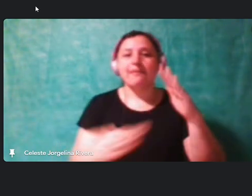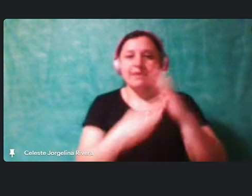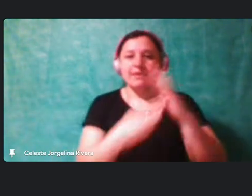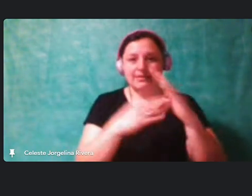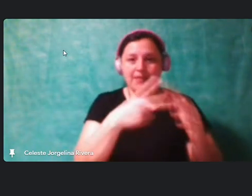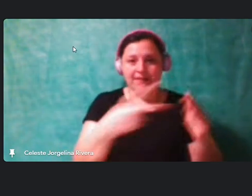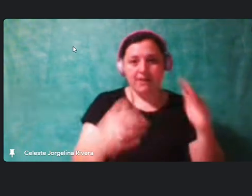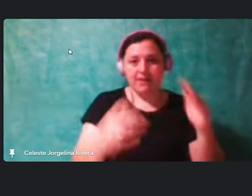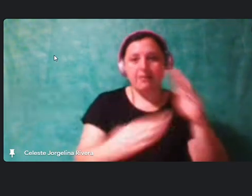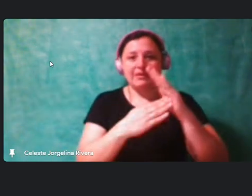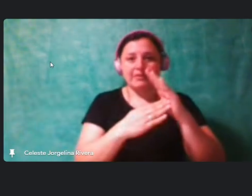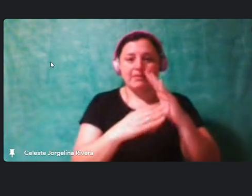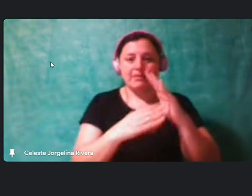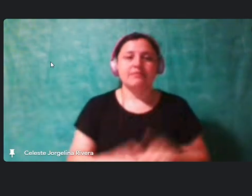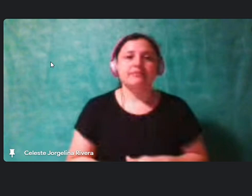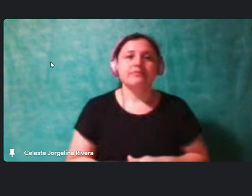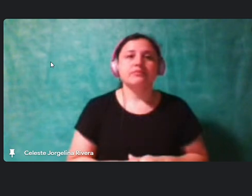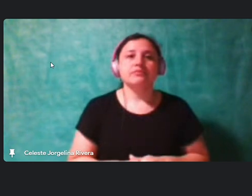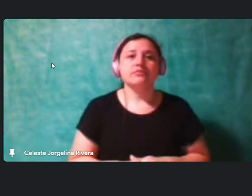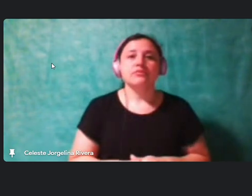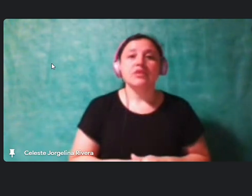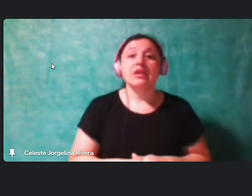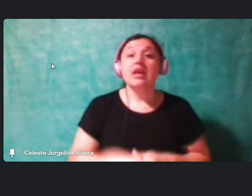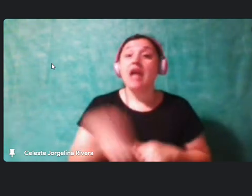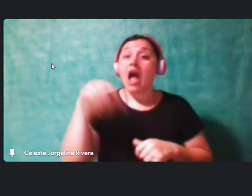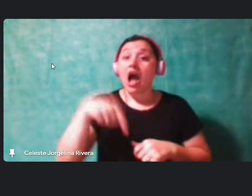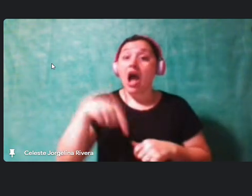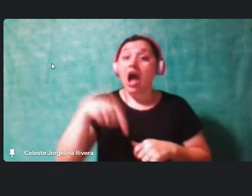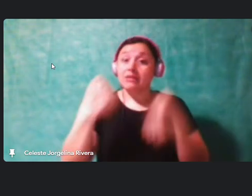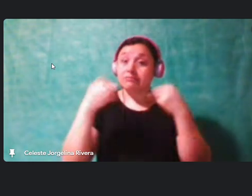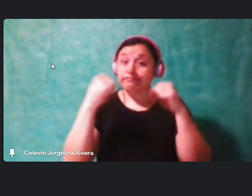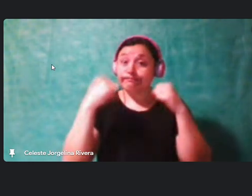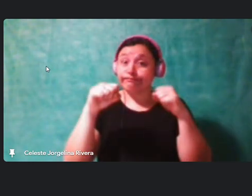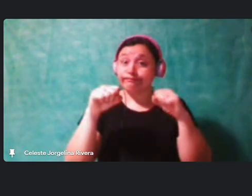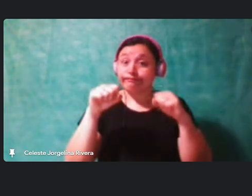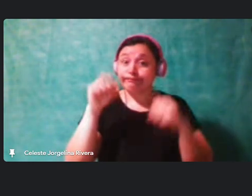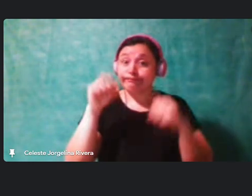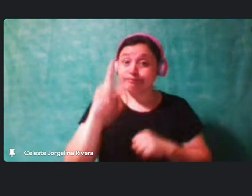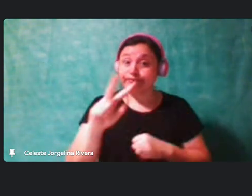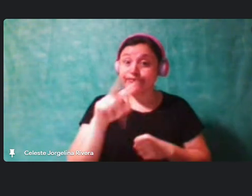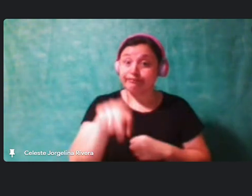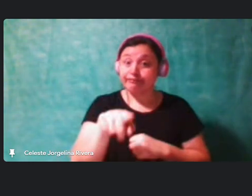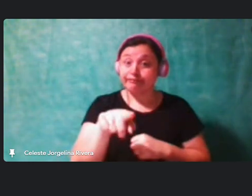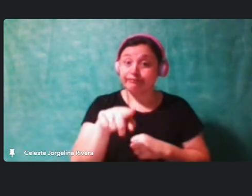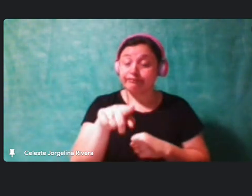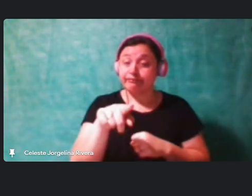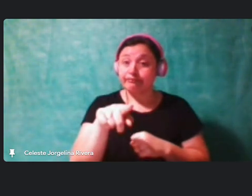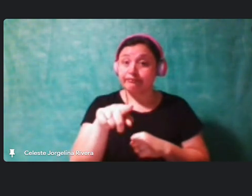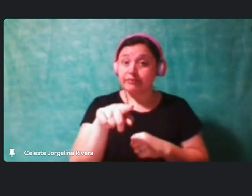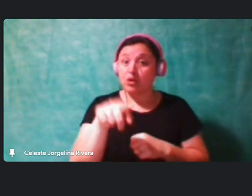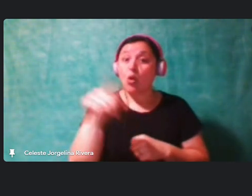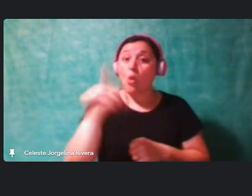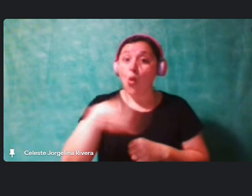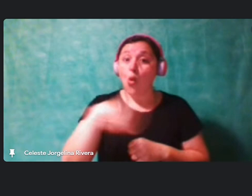Teníamos esta tarea, ¿sí? No sé si la pudieron resolver.